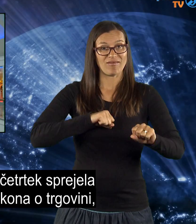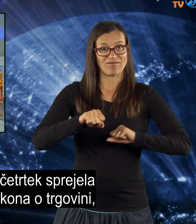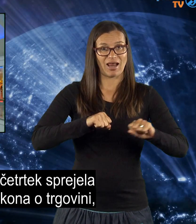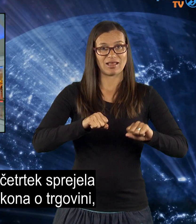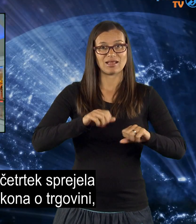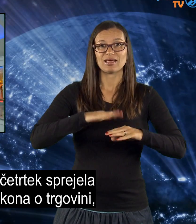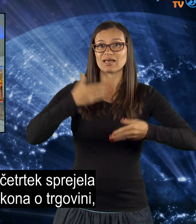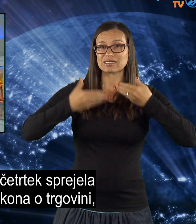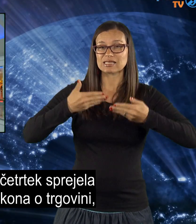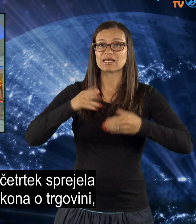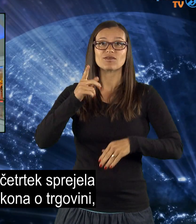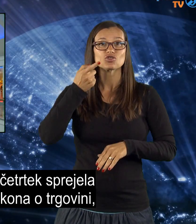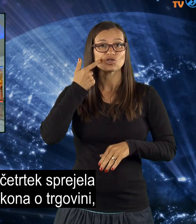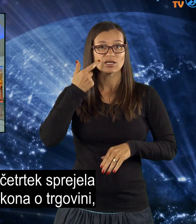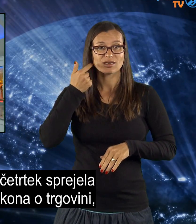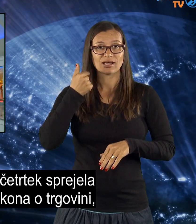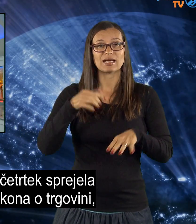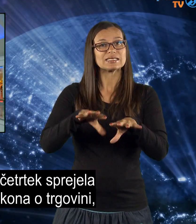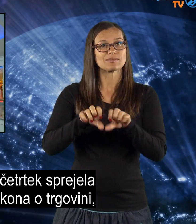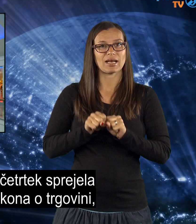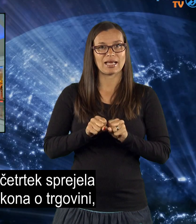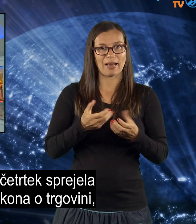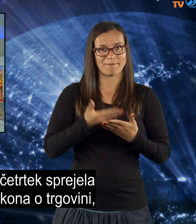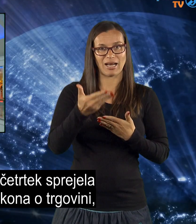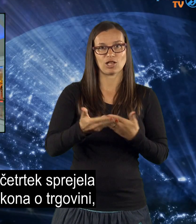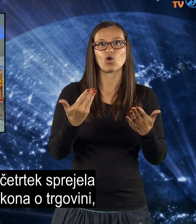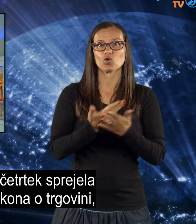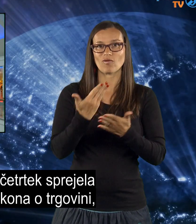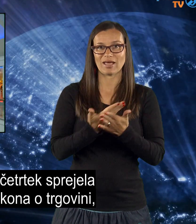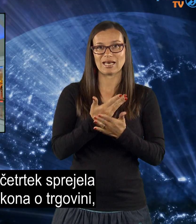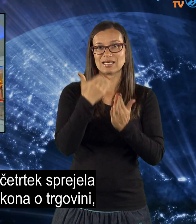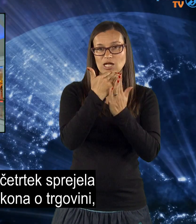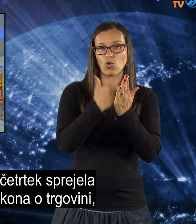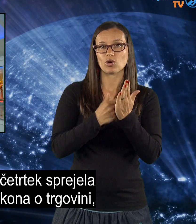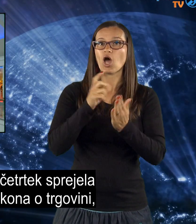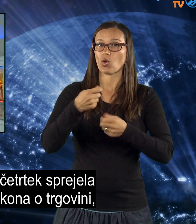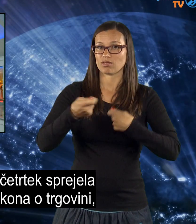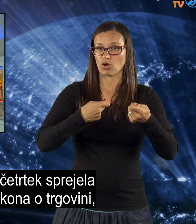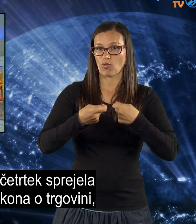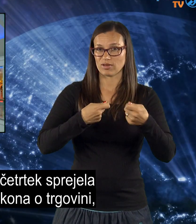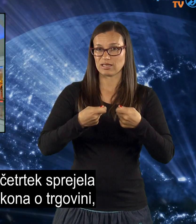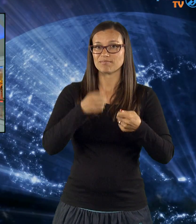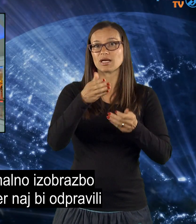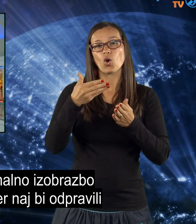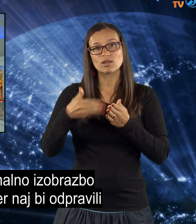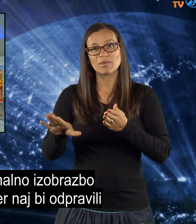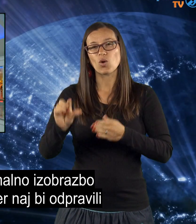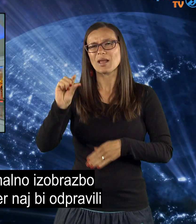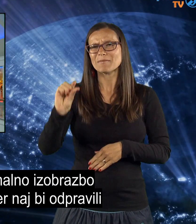Vlada je na seji v četrtek sprejela predlog novele zakona o trgovini, ki odpravlja minimalno izobrazbo prodajalcev,